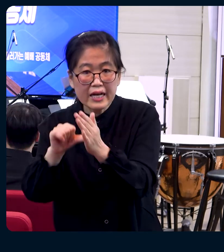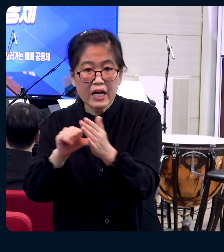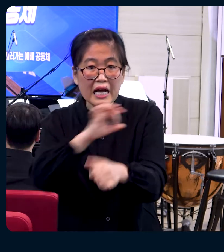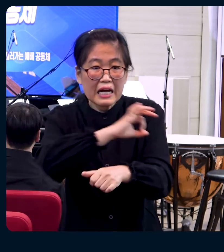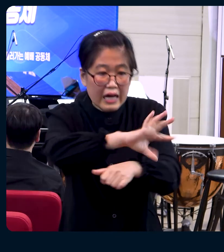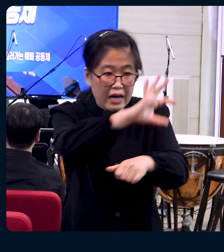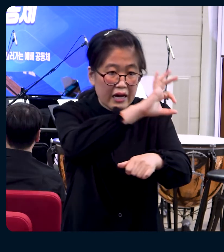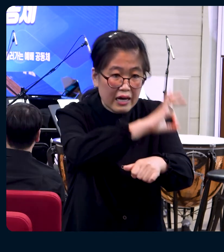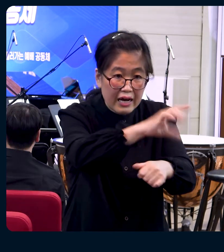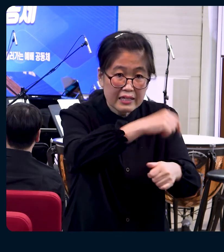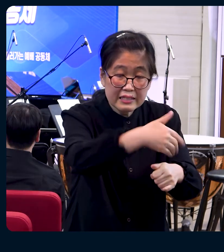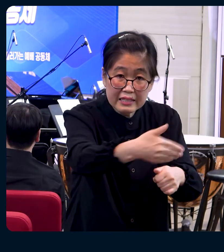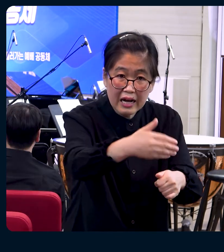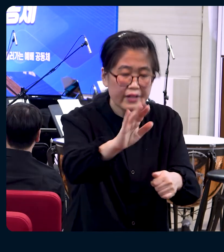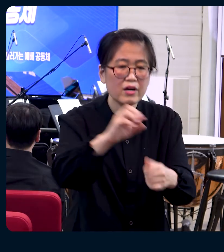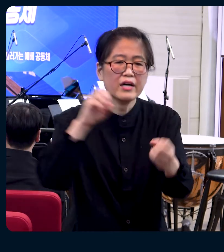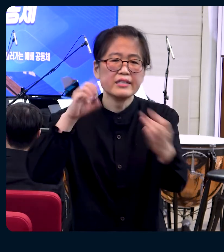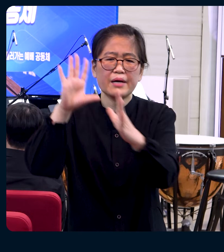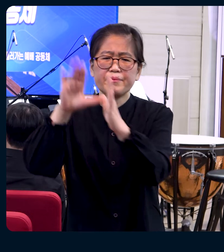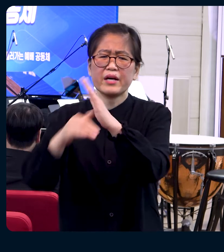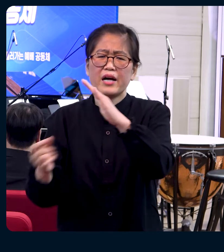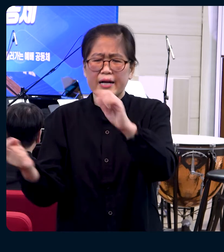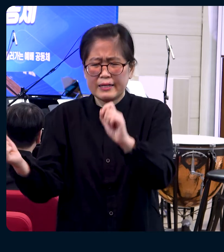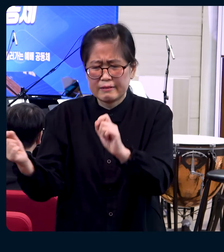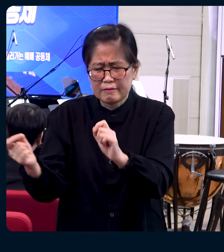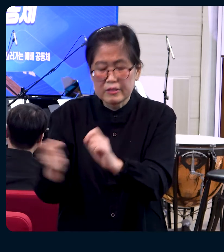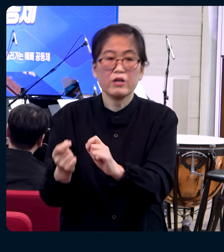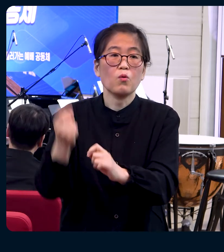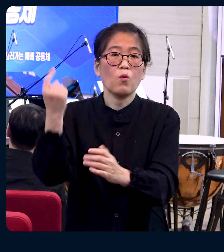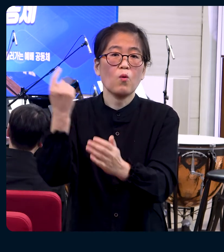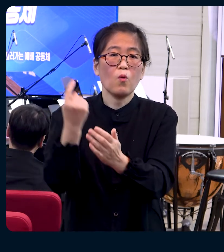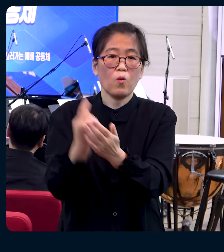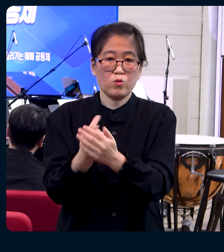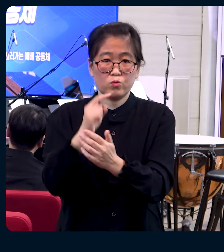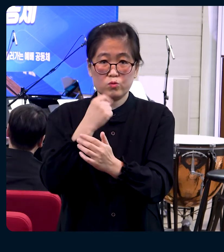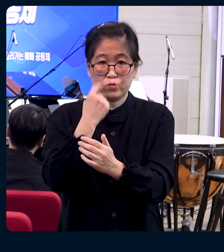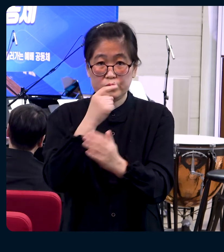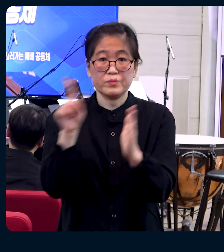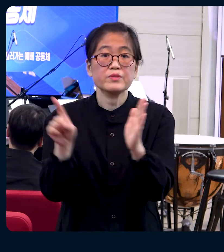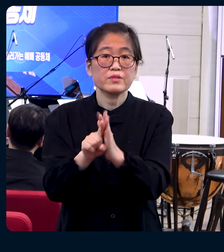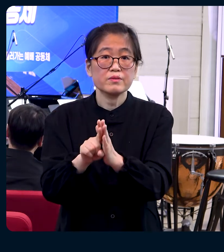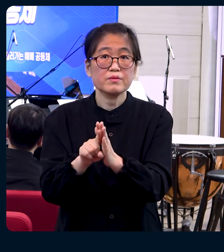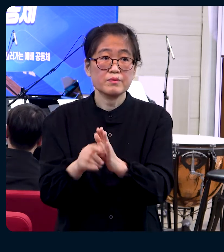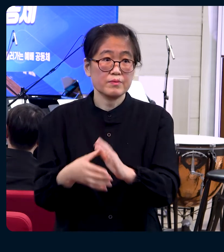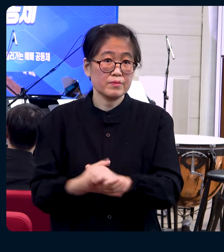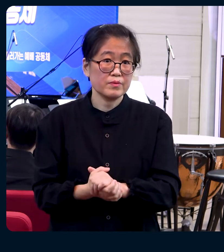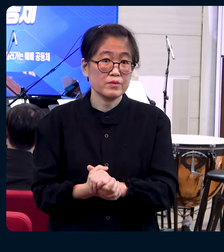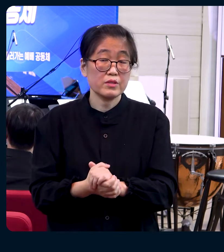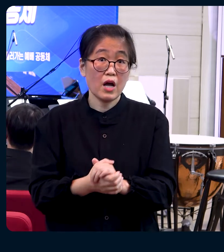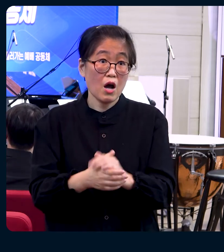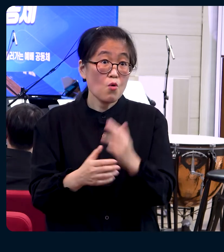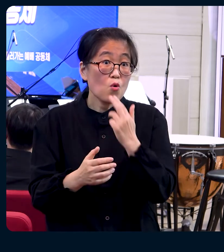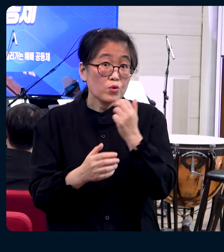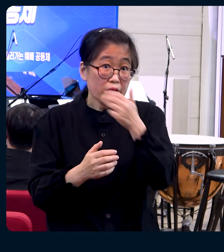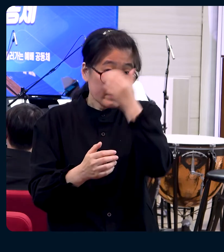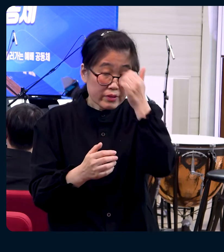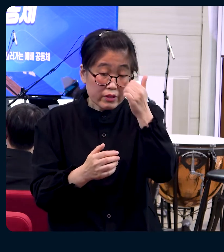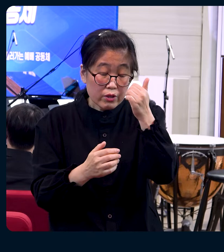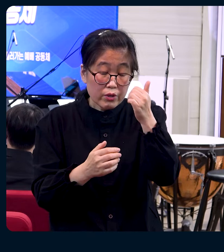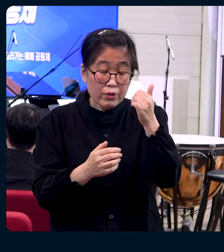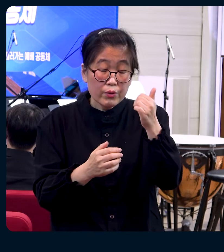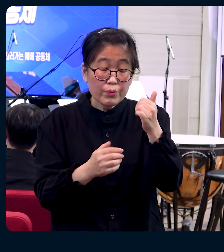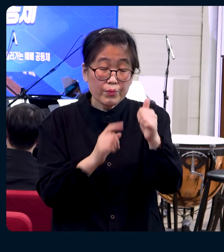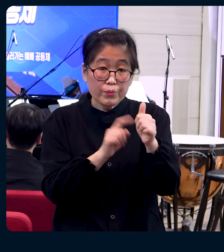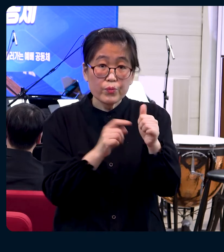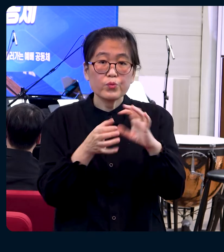사람의 생애는 그냥 가는 시간이 아니라 응답의 때가 오고 있는 시간을 살게 될 줄로 믿습니다. 이것이 요셉의 생애를